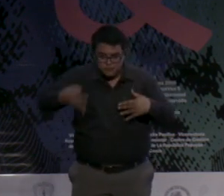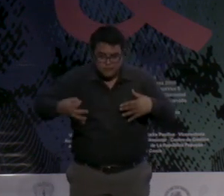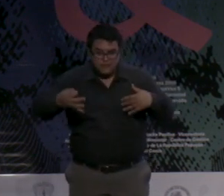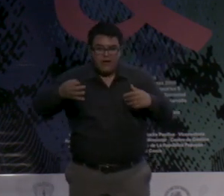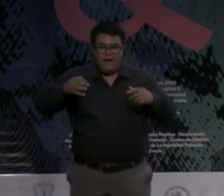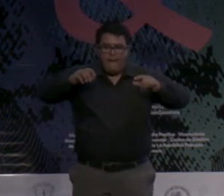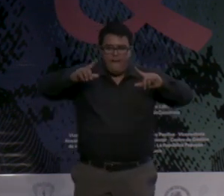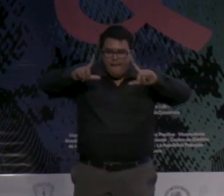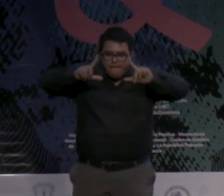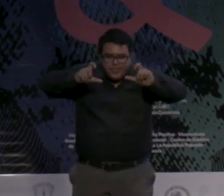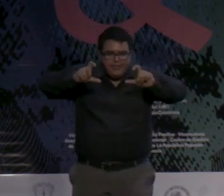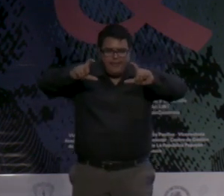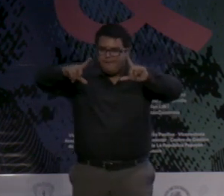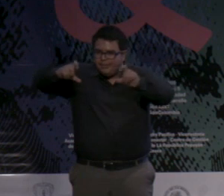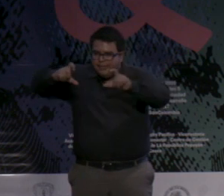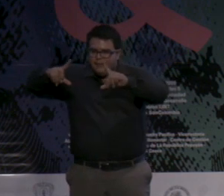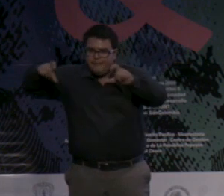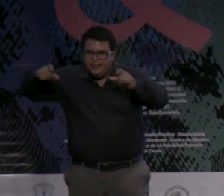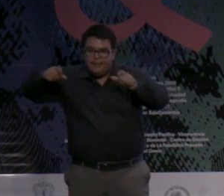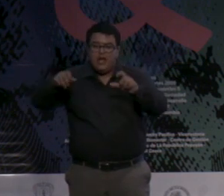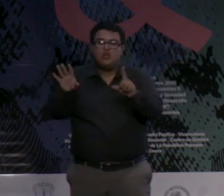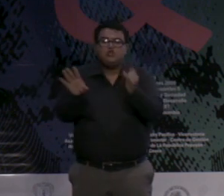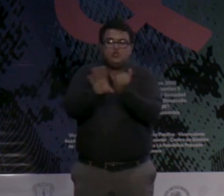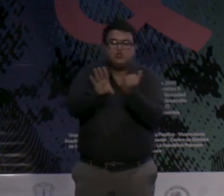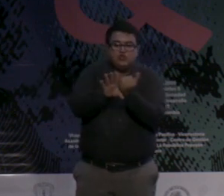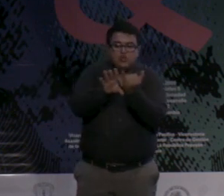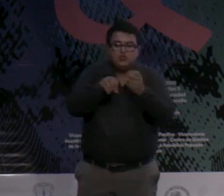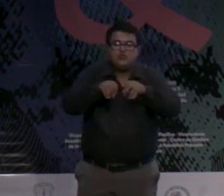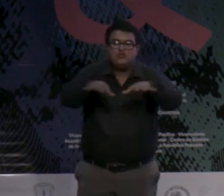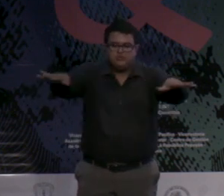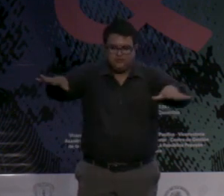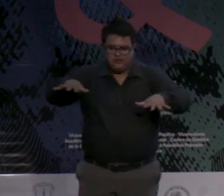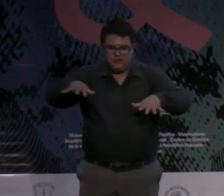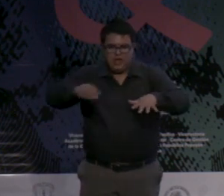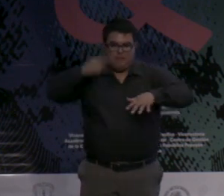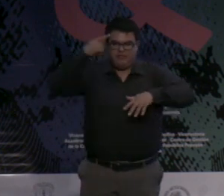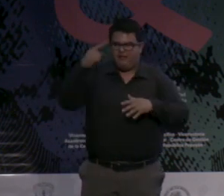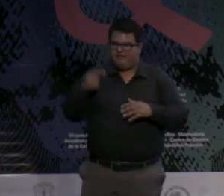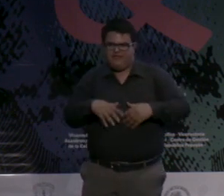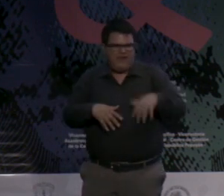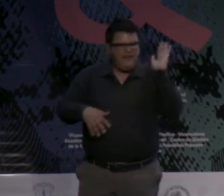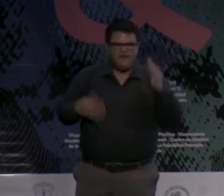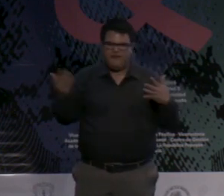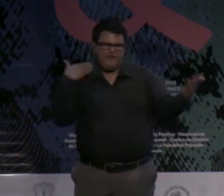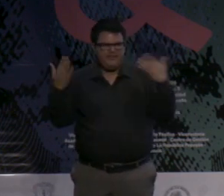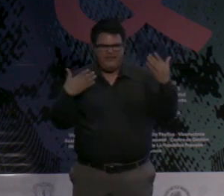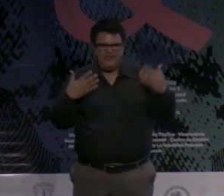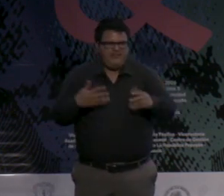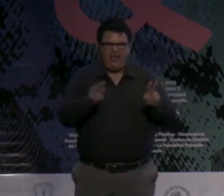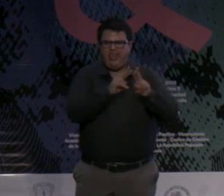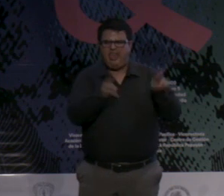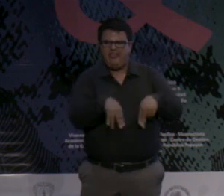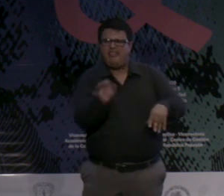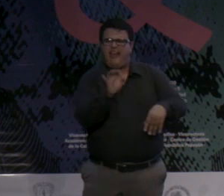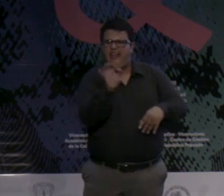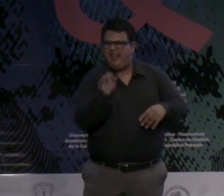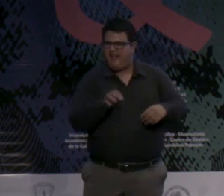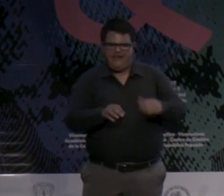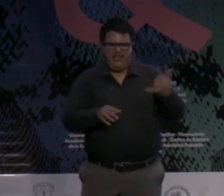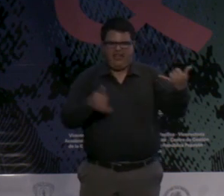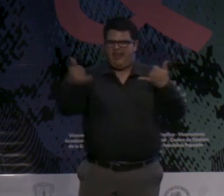digitales, accesando información a YouTube, lo que implicaba todo el conocimiento que implica. Los campesinos, frente a